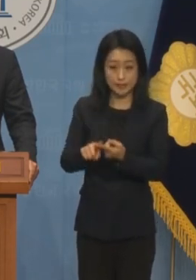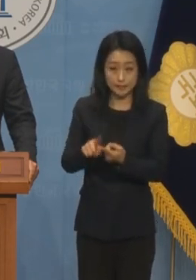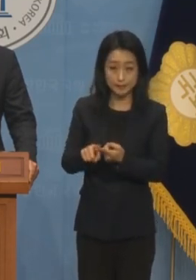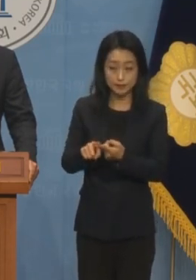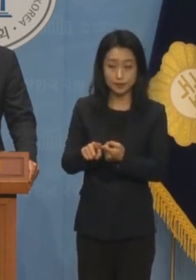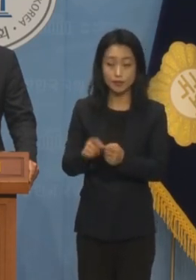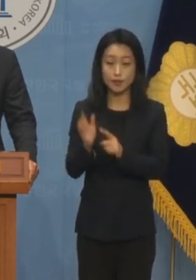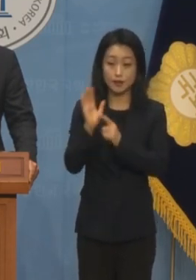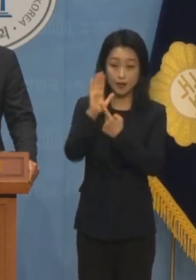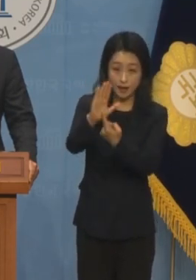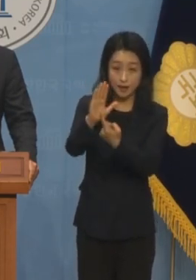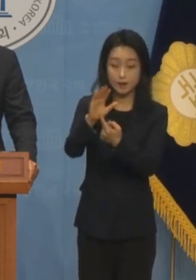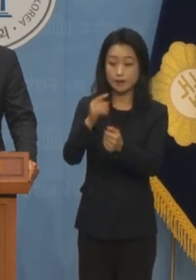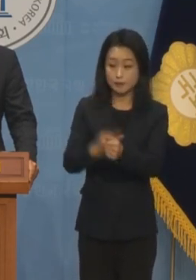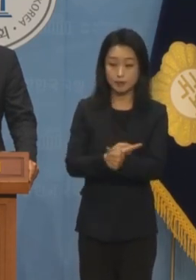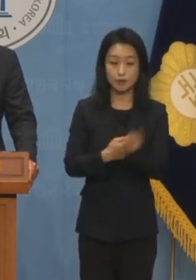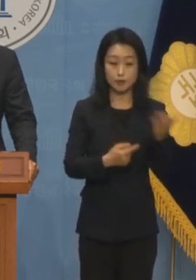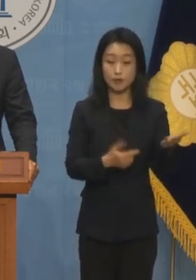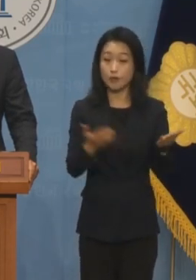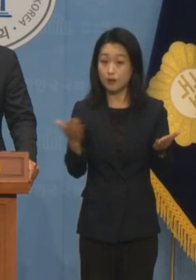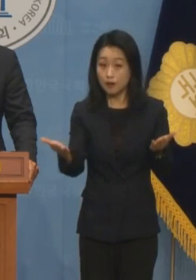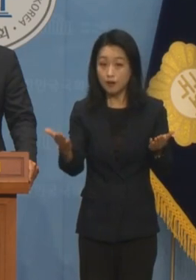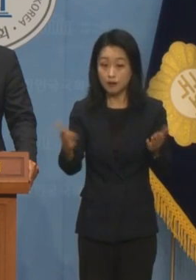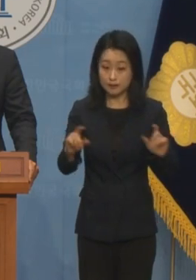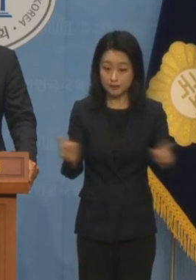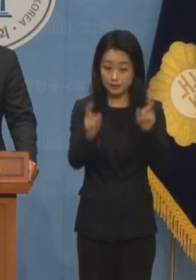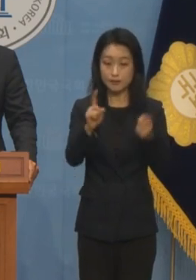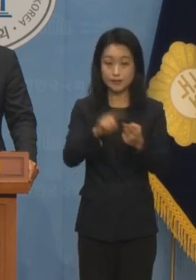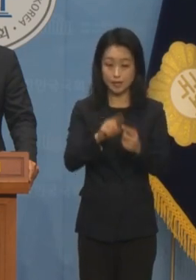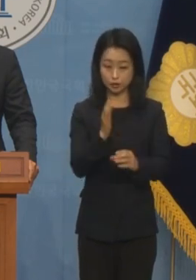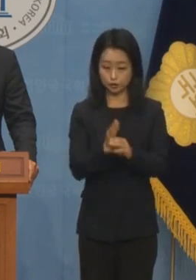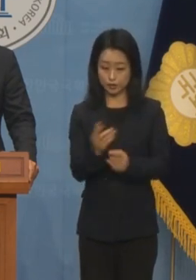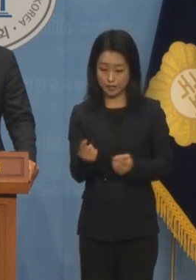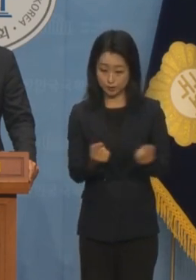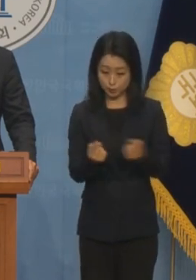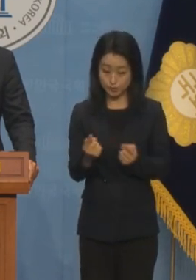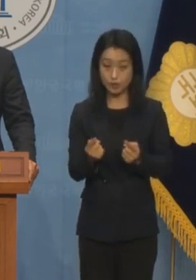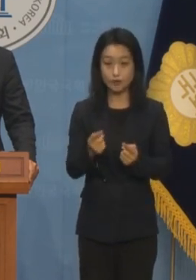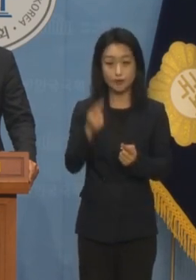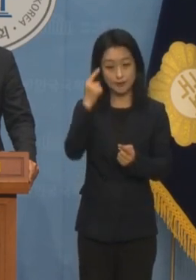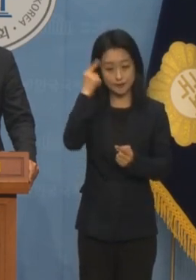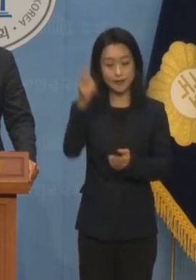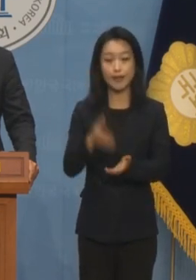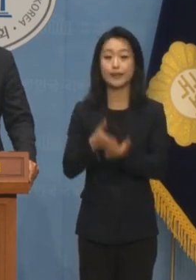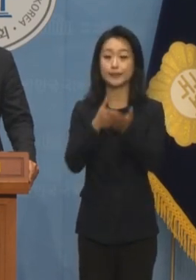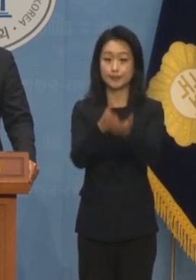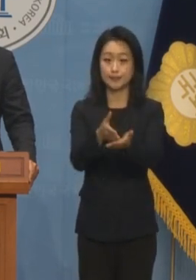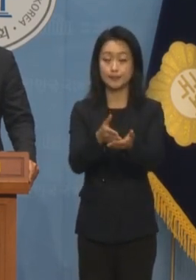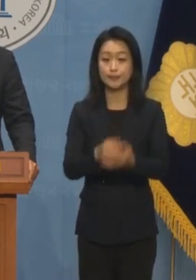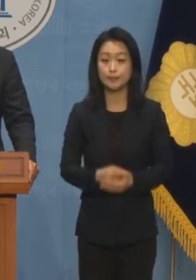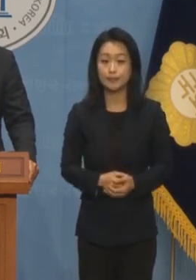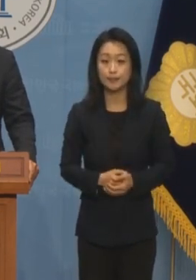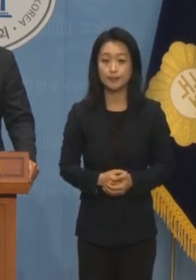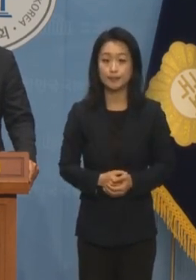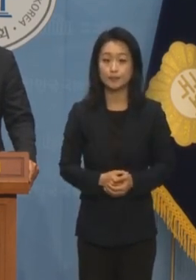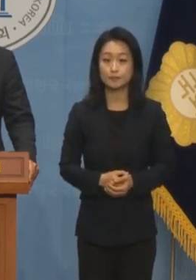등의 진상규명을 위한 특별검사의 임명 등에 관한 법률안을 제안합니다.